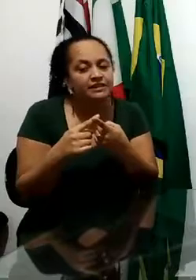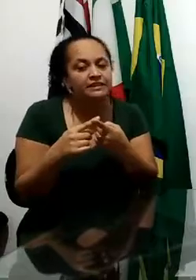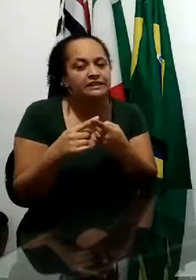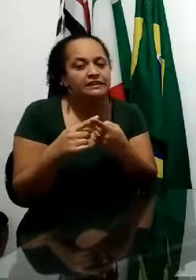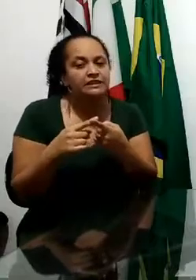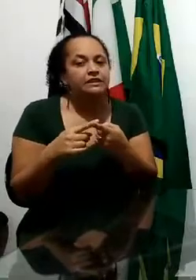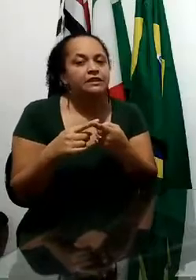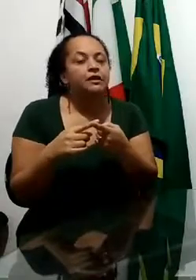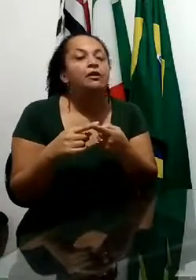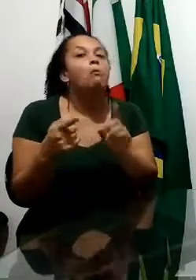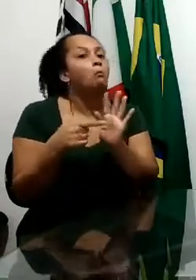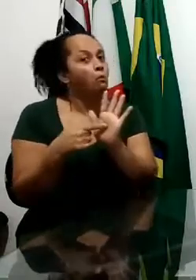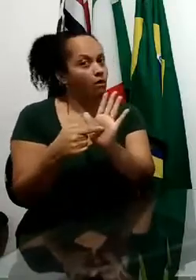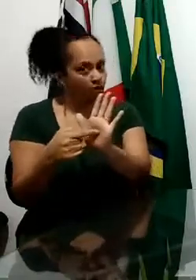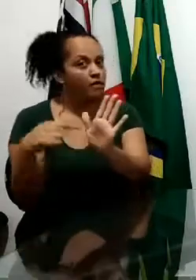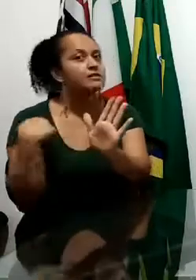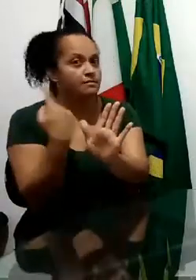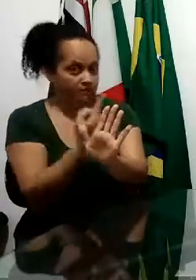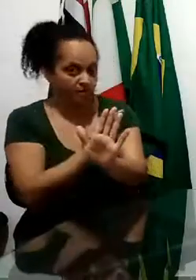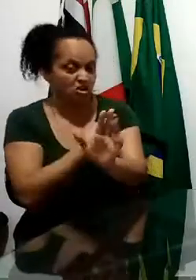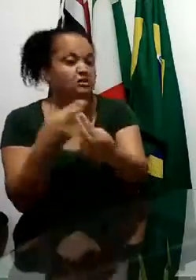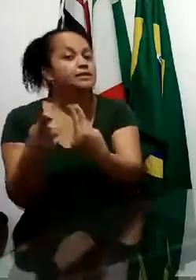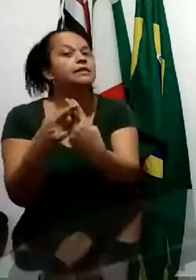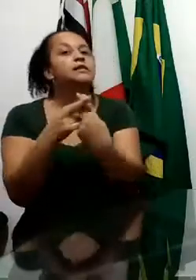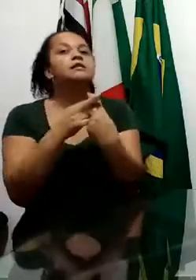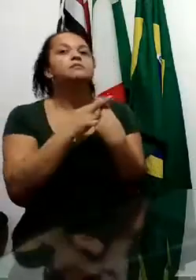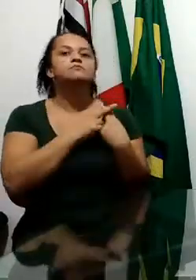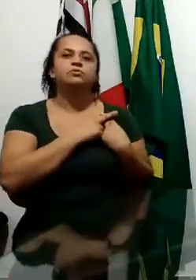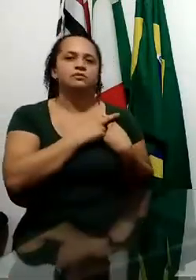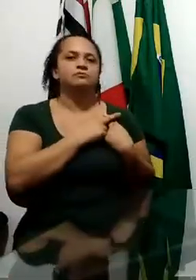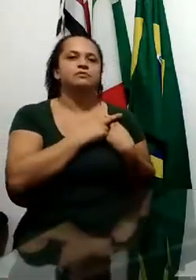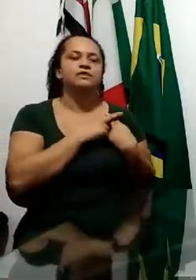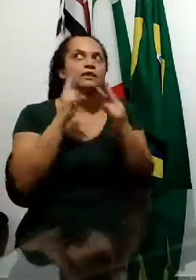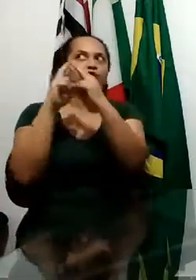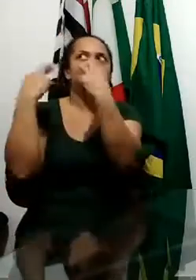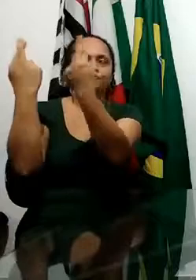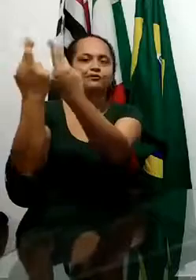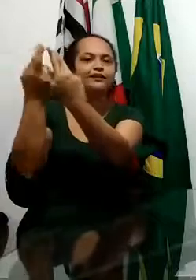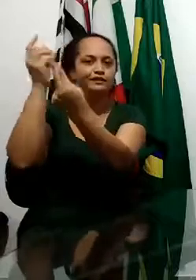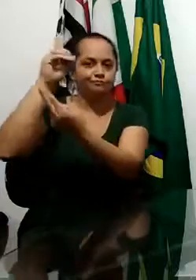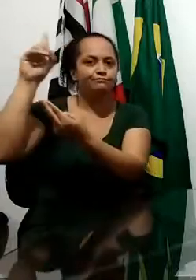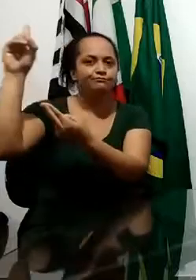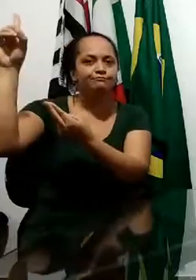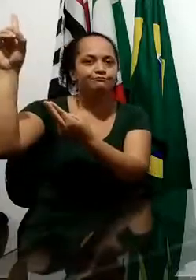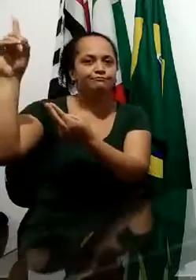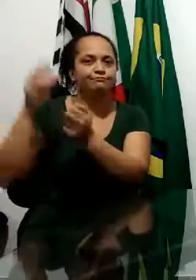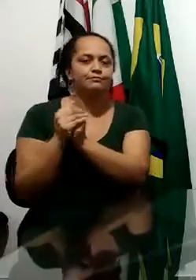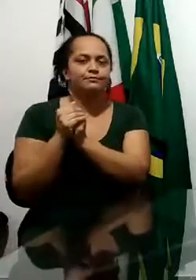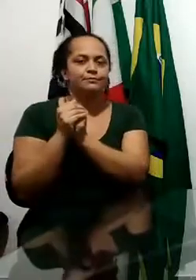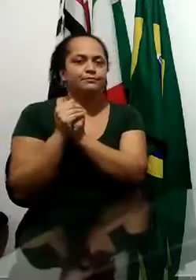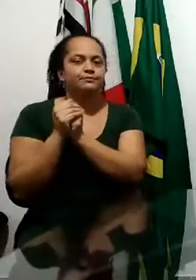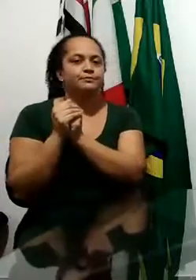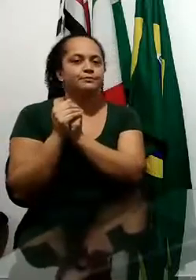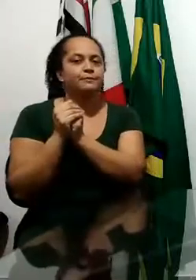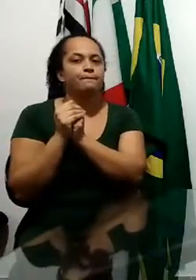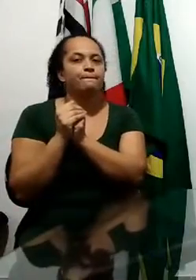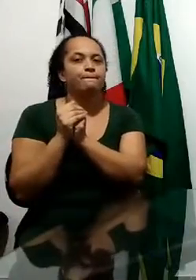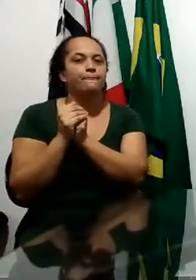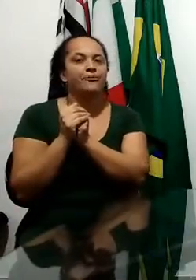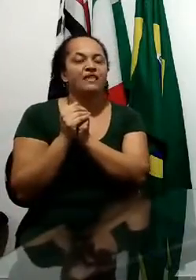nossas responsabilidades diante do reino de Deus, diante